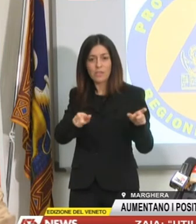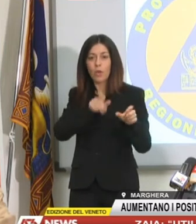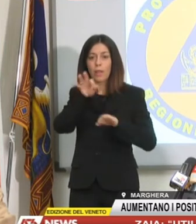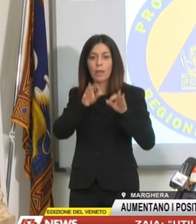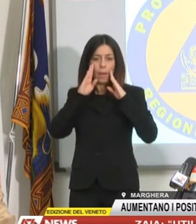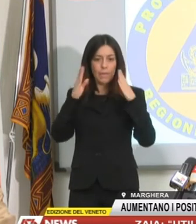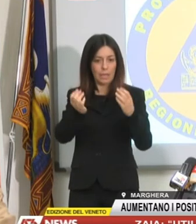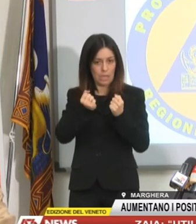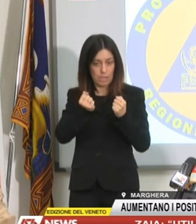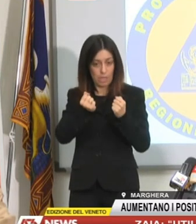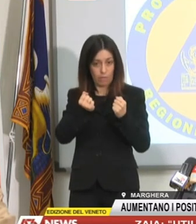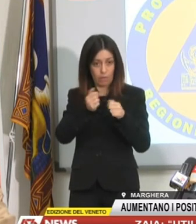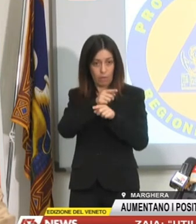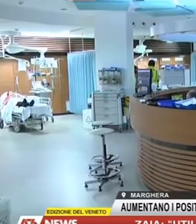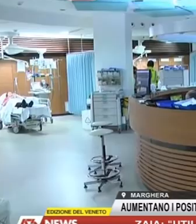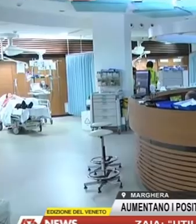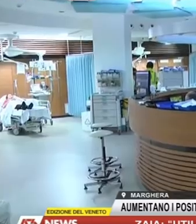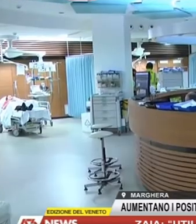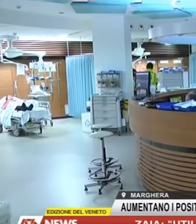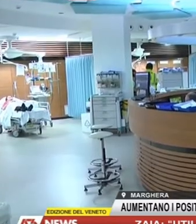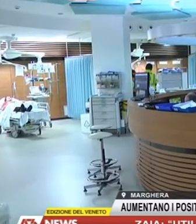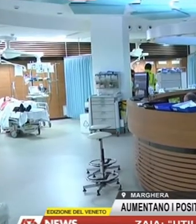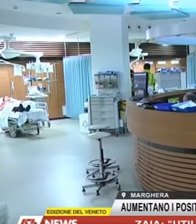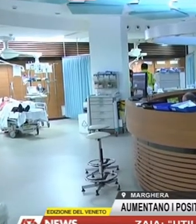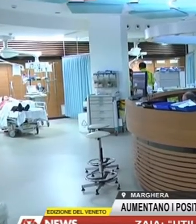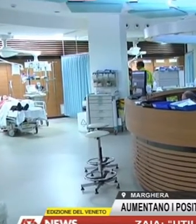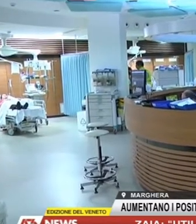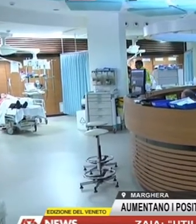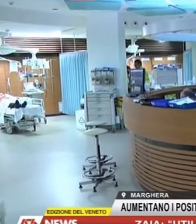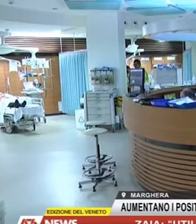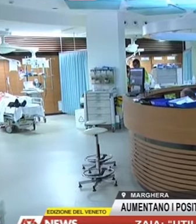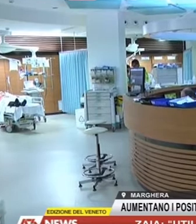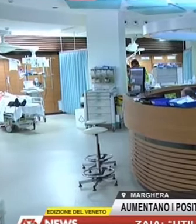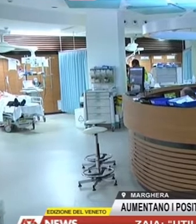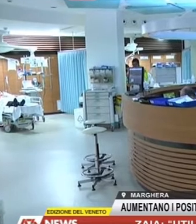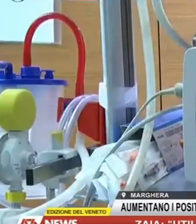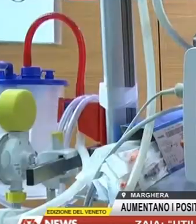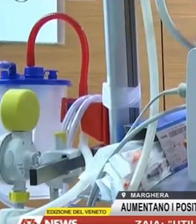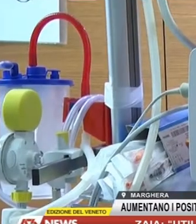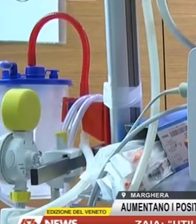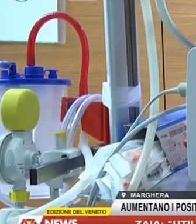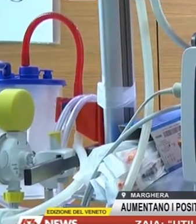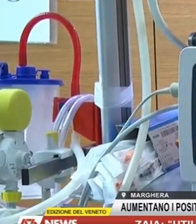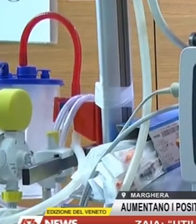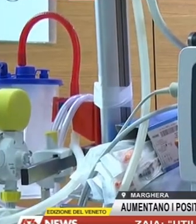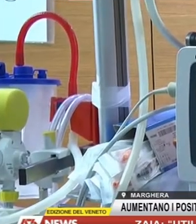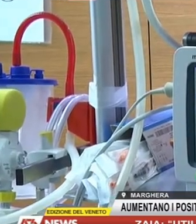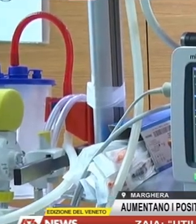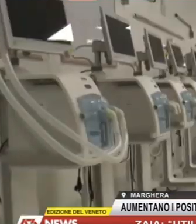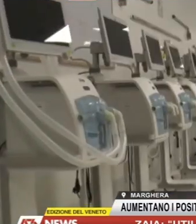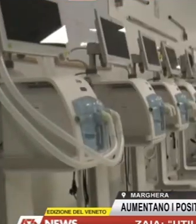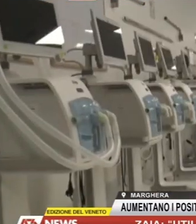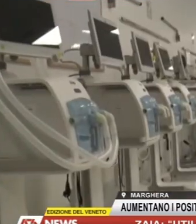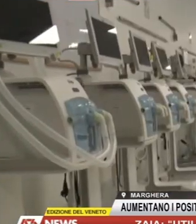150 attiveremo 10 ospedali Covid. Con 1000 terapie intensive il Veneto è pronto a gestire l'emergenza, ma per riuscirci c'è bisogno